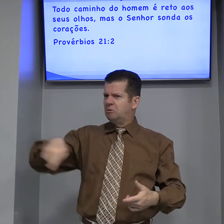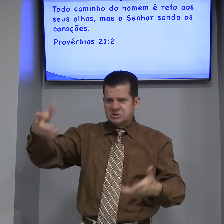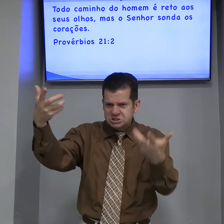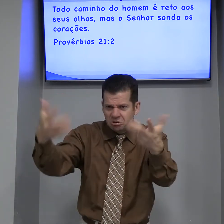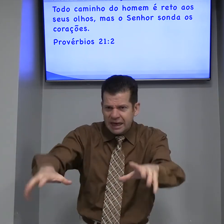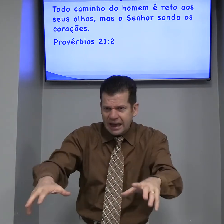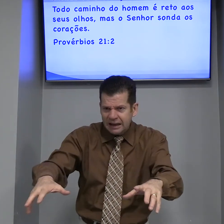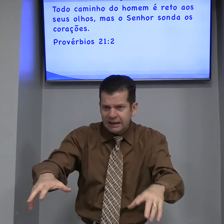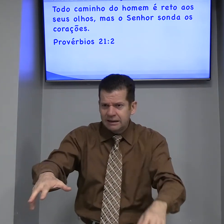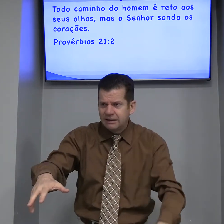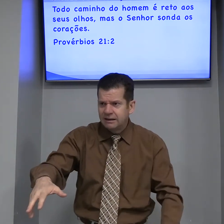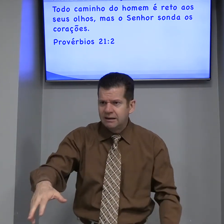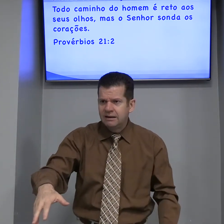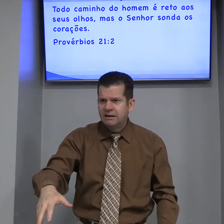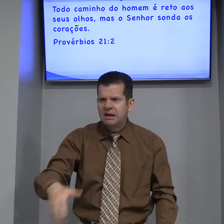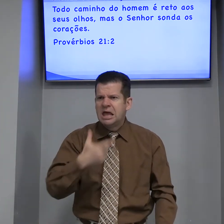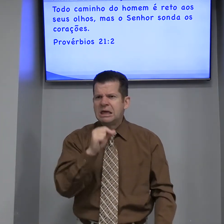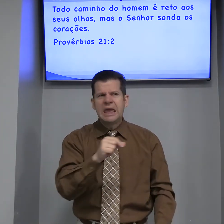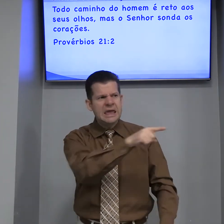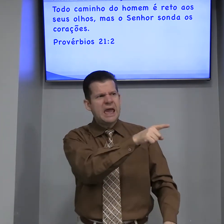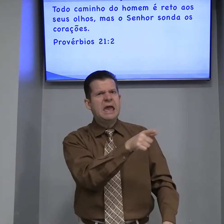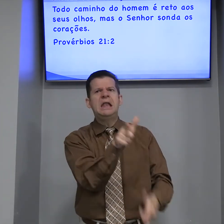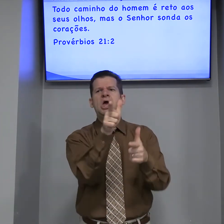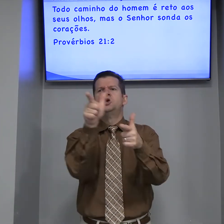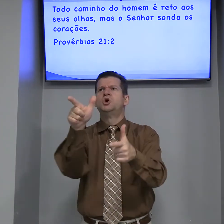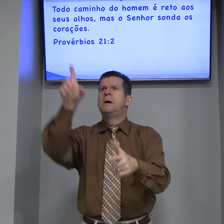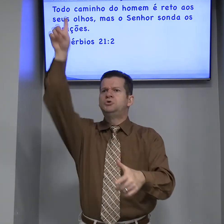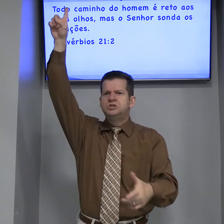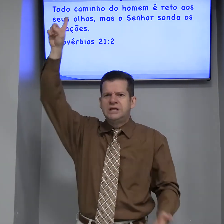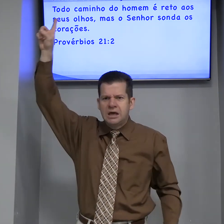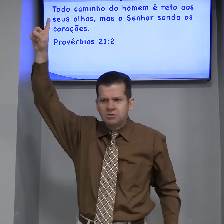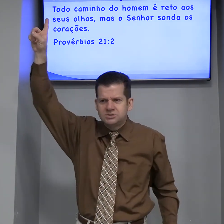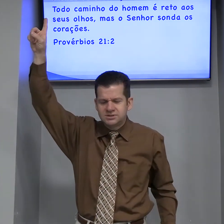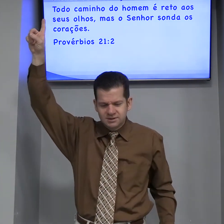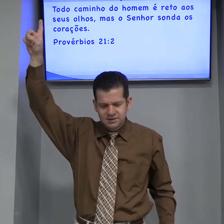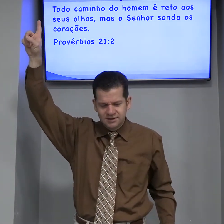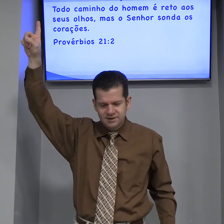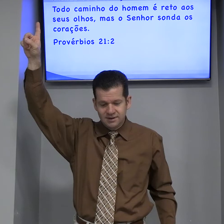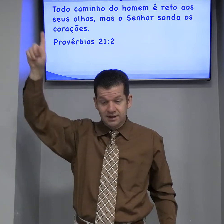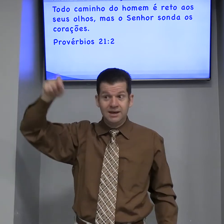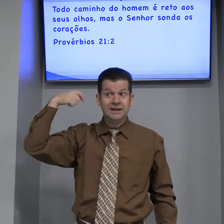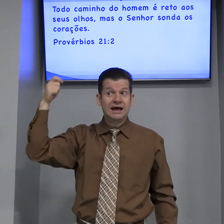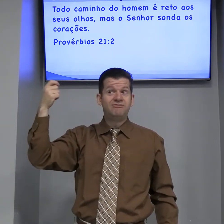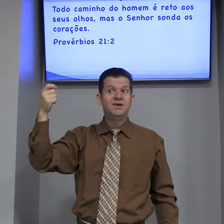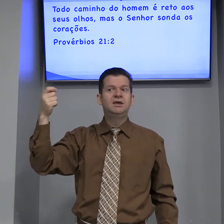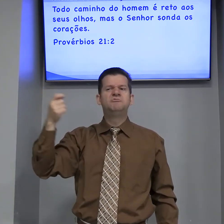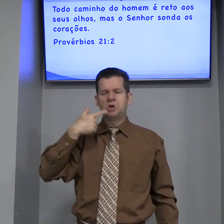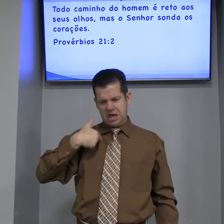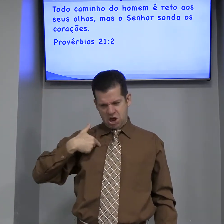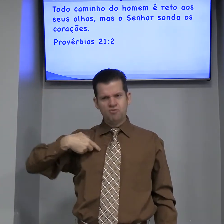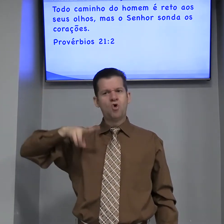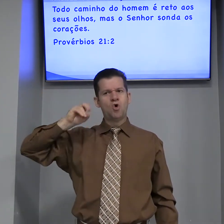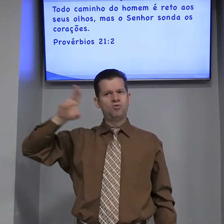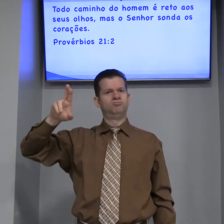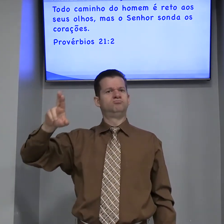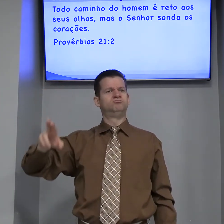Vocês não querem? Quem que é ele? Zombando de Deus? E Davi falou, eu vou.